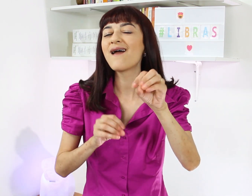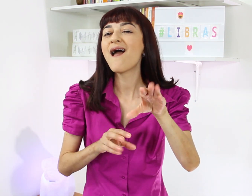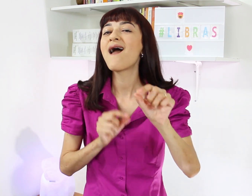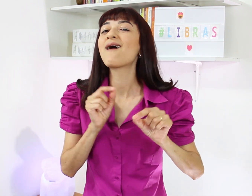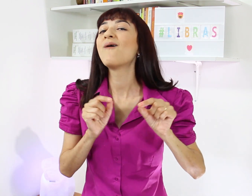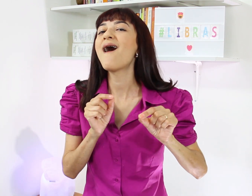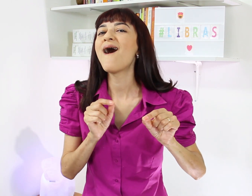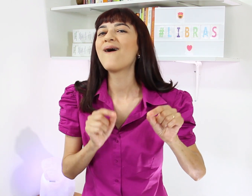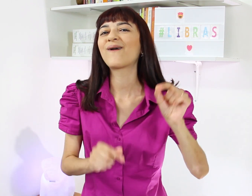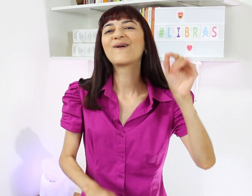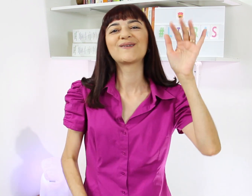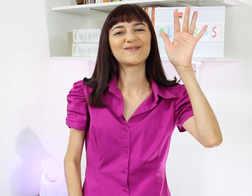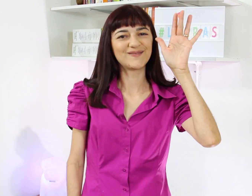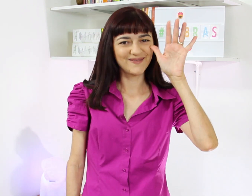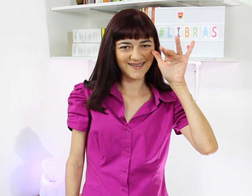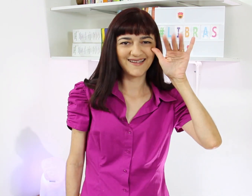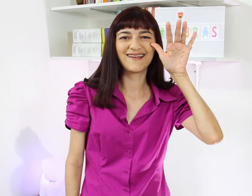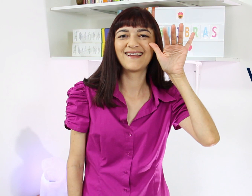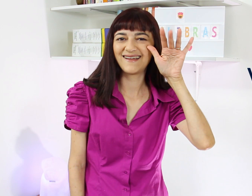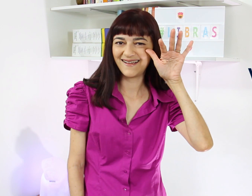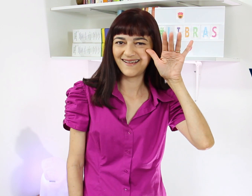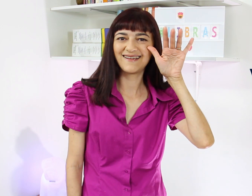alguns contextos do sinal de ver.